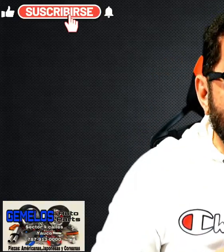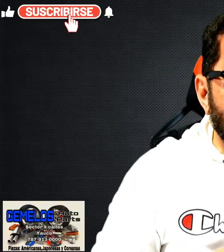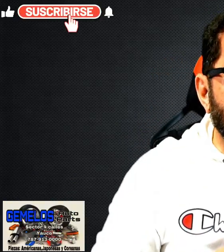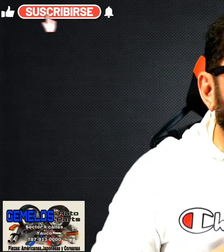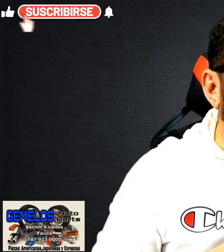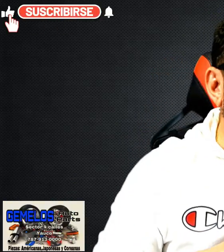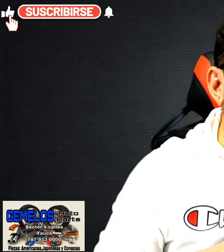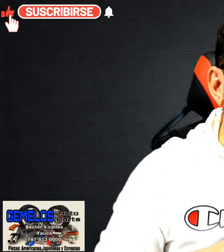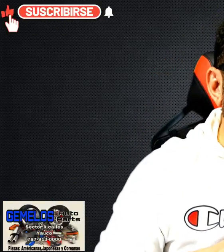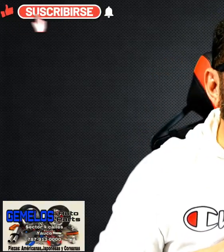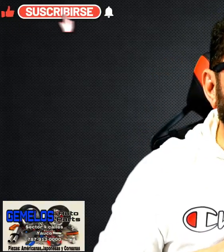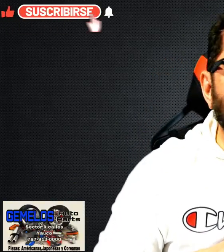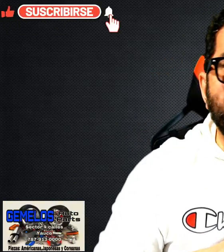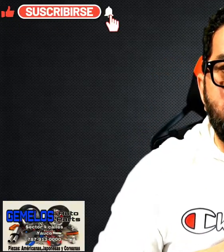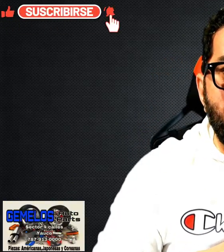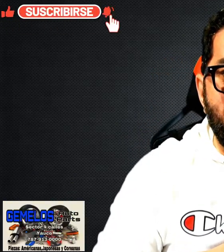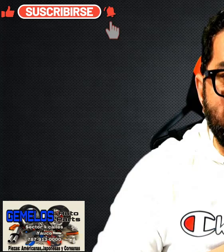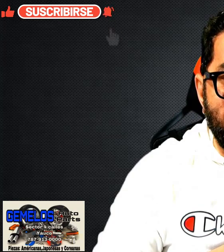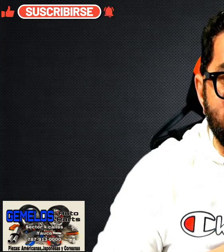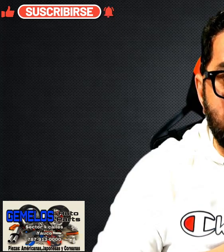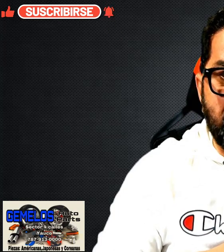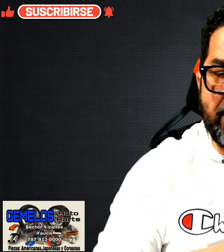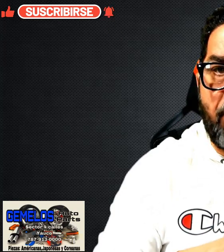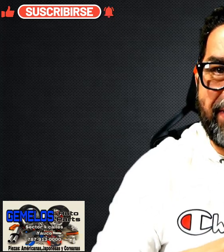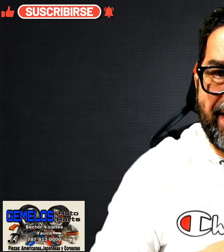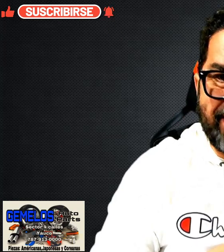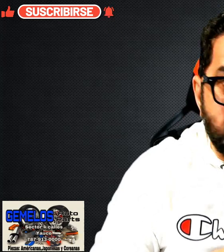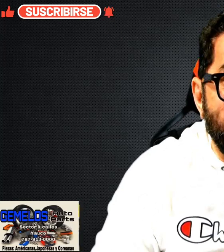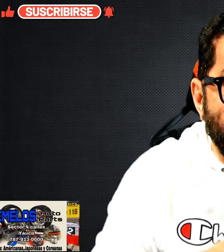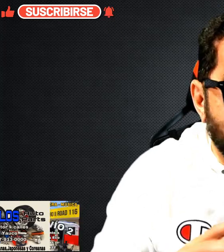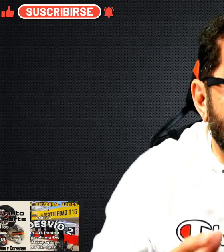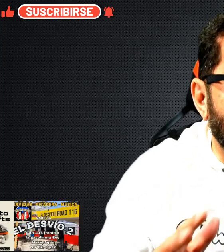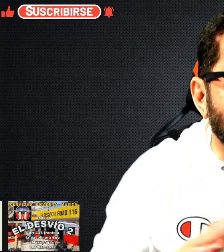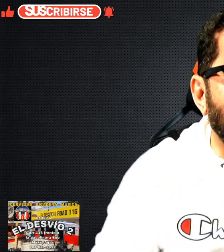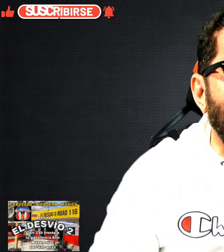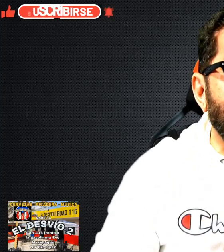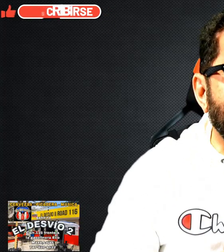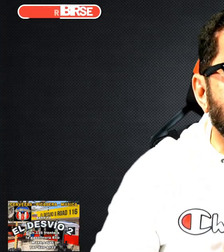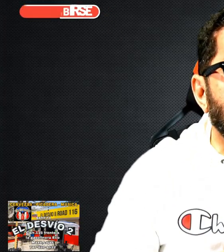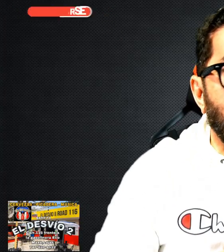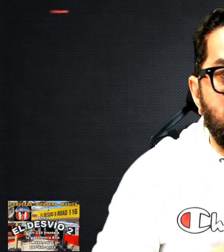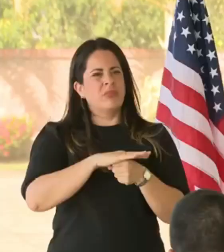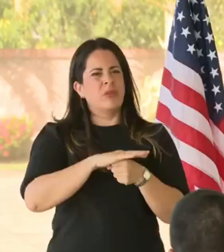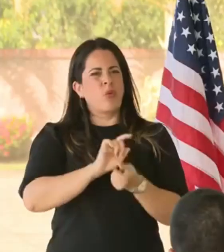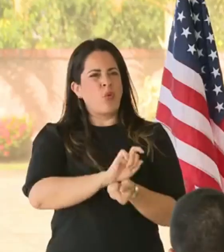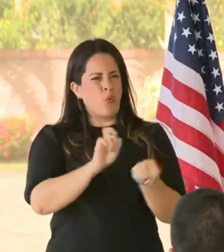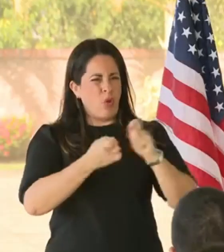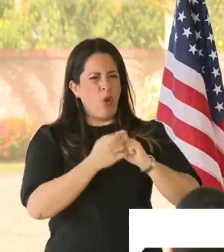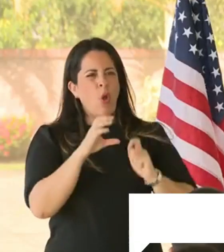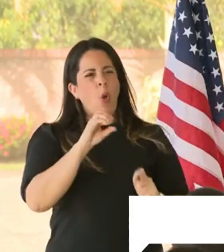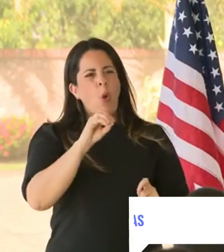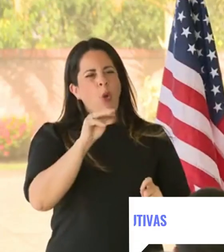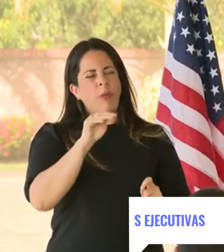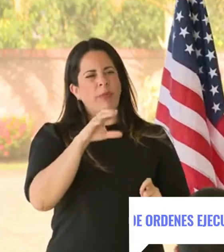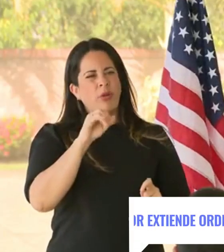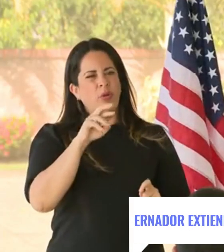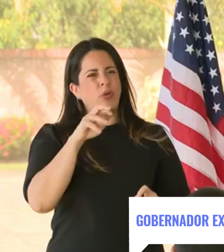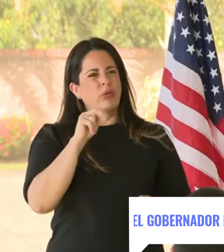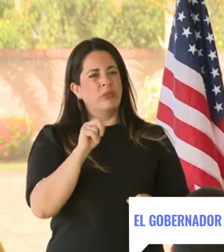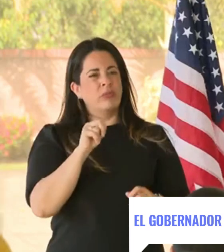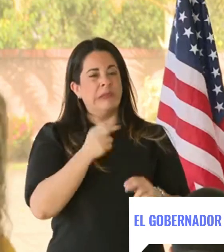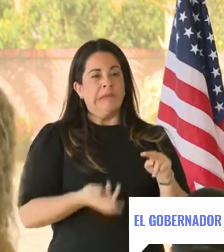séptimo día consecutivo se establece nueva marca de hospitalizaciones relacionadas al virus el gobernador Pedro Pierluisi